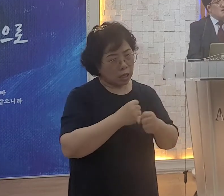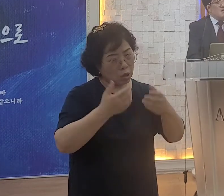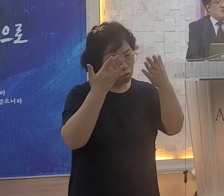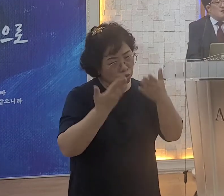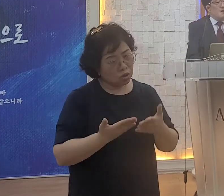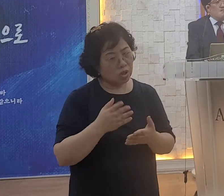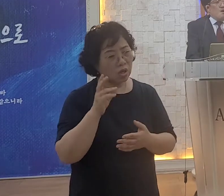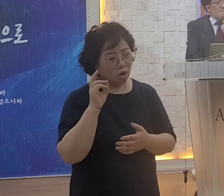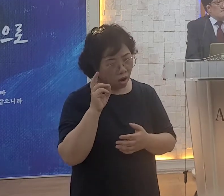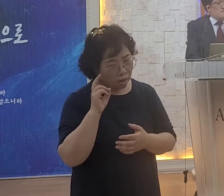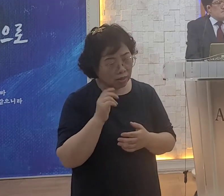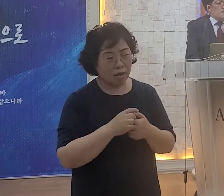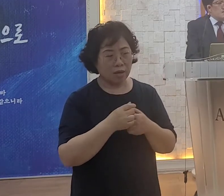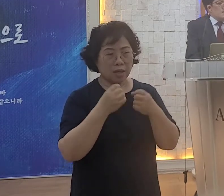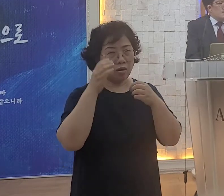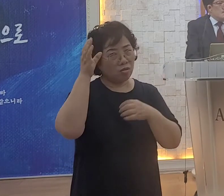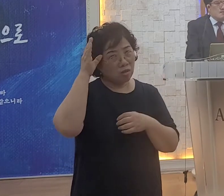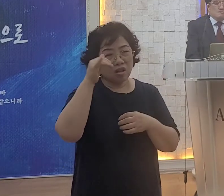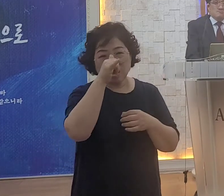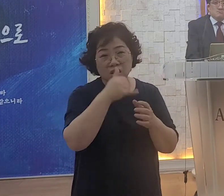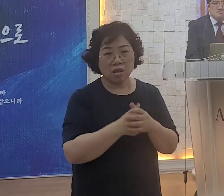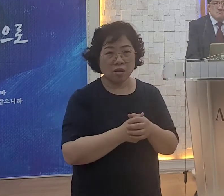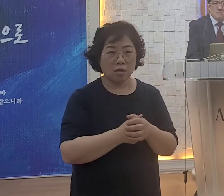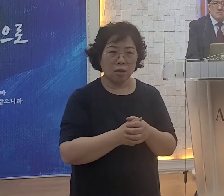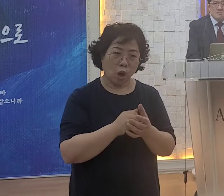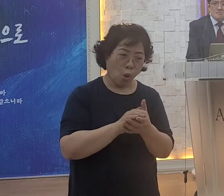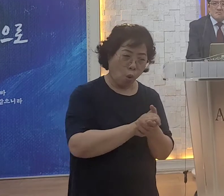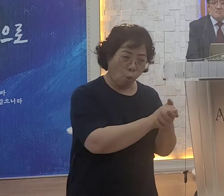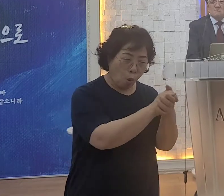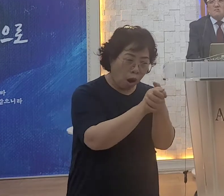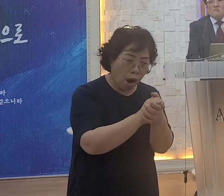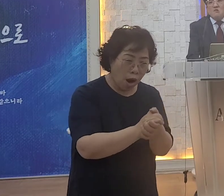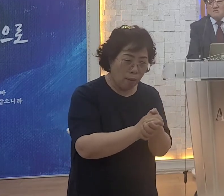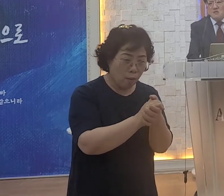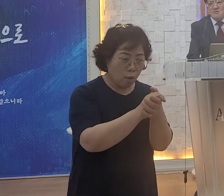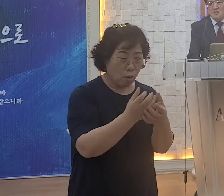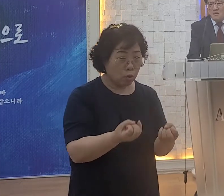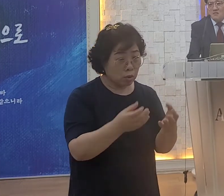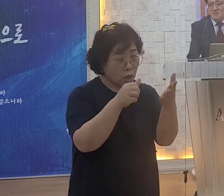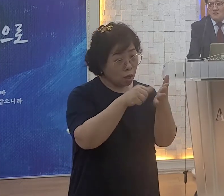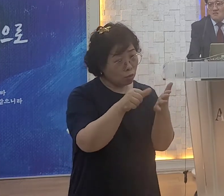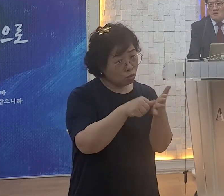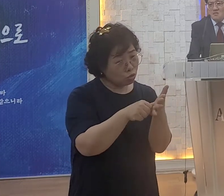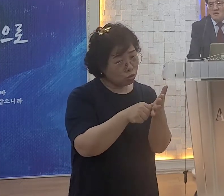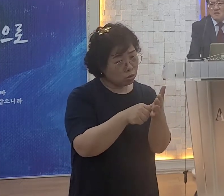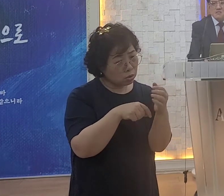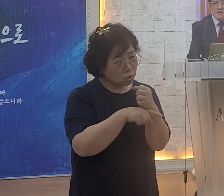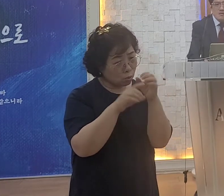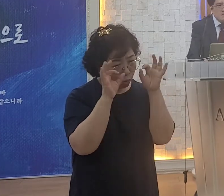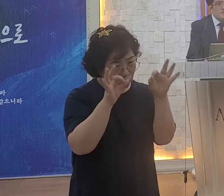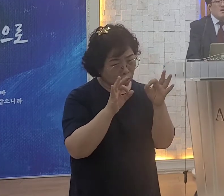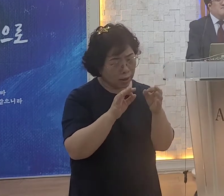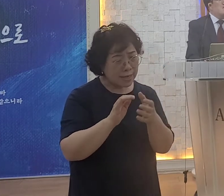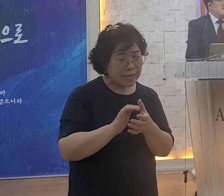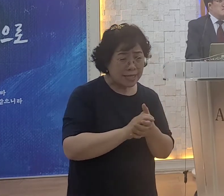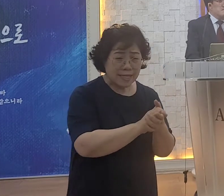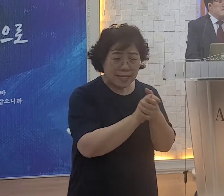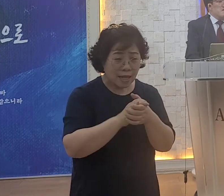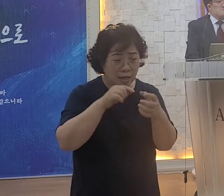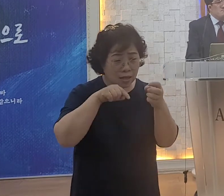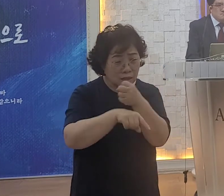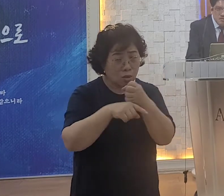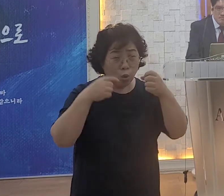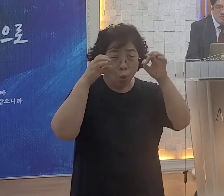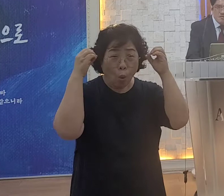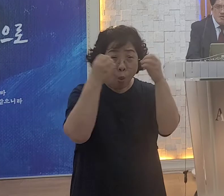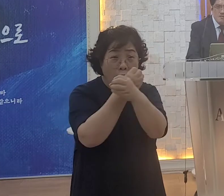제물이구나. 화목제물 하니까 무슨 누구하고 화친한다는 말인지 잘 감이 안 왔어요.